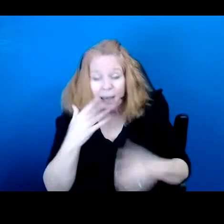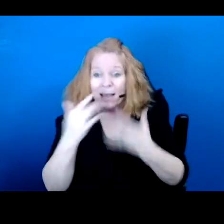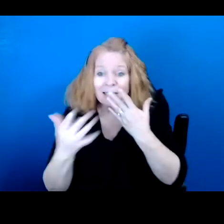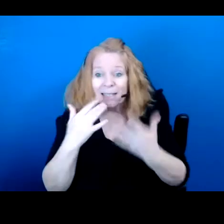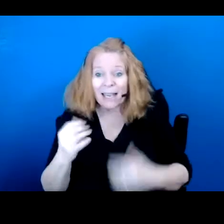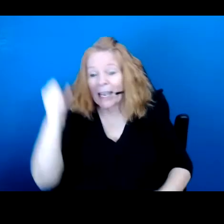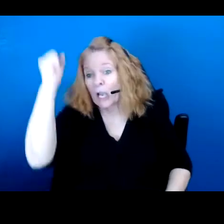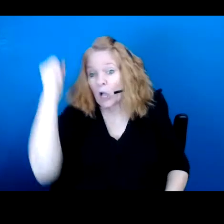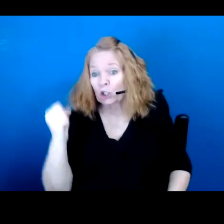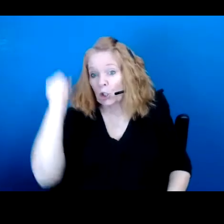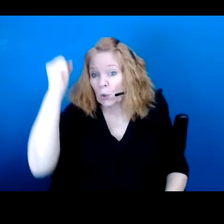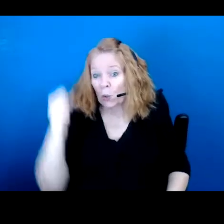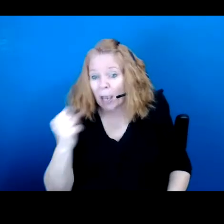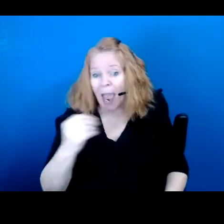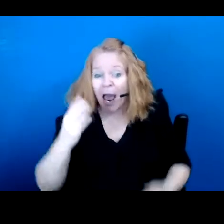exitoso